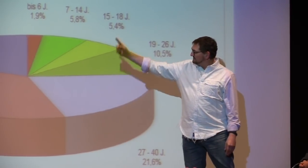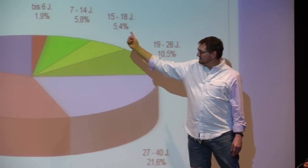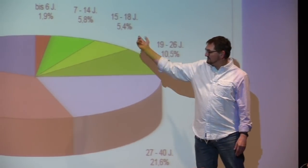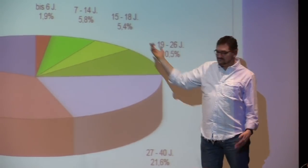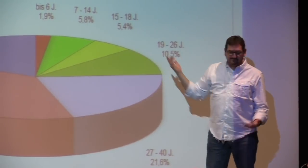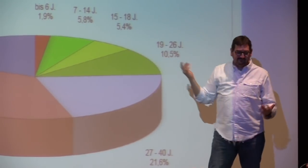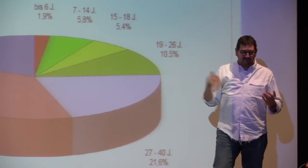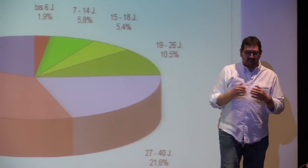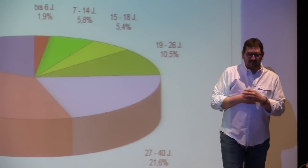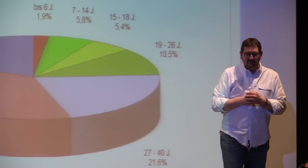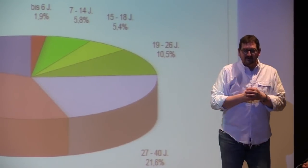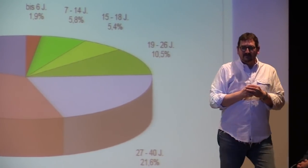noch nicht mal die Hälfte aus von den Mitgliedern.